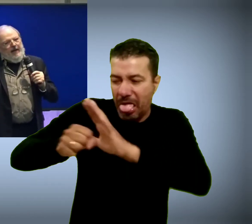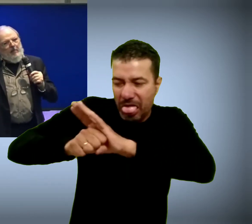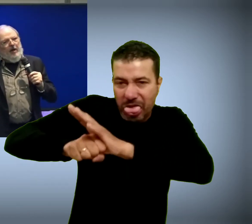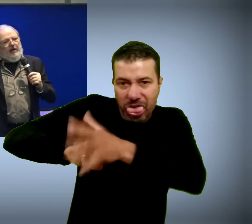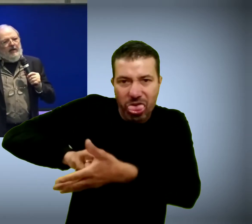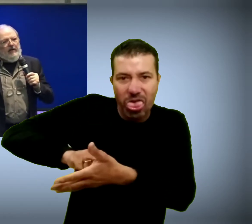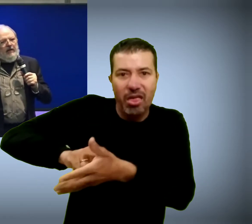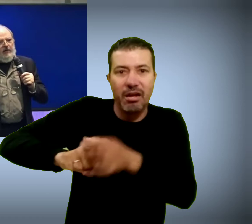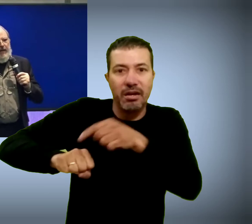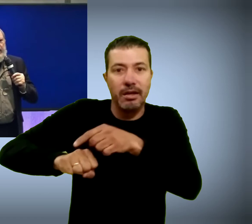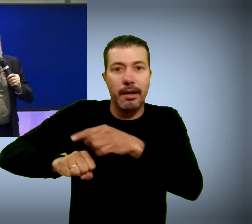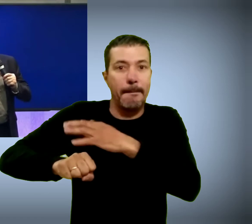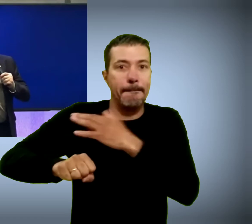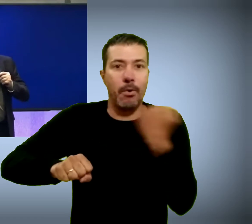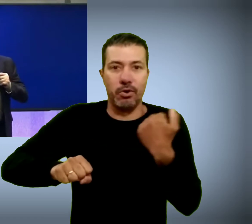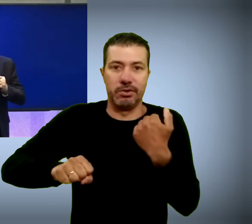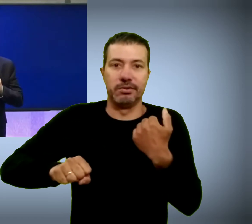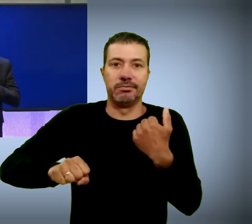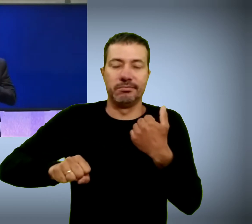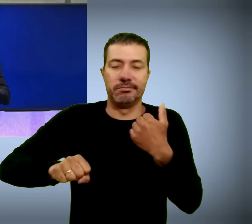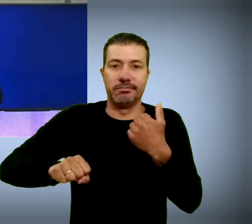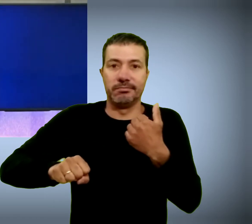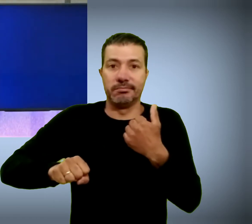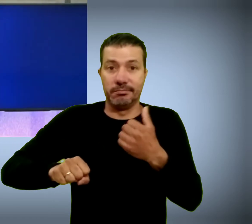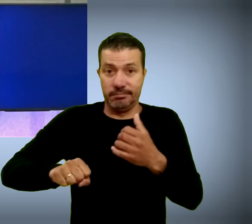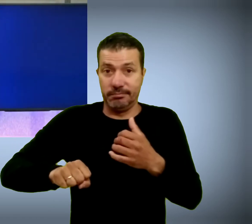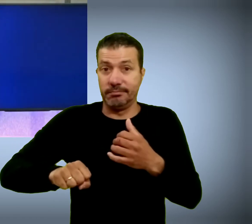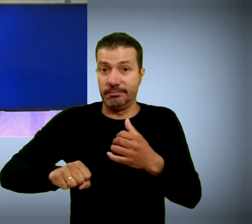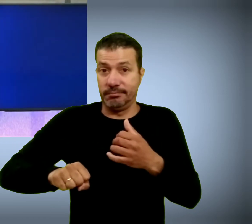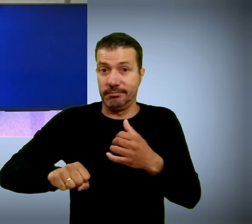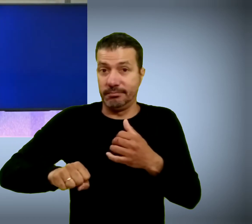uma serpente, ela morre, não é? Então está